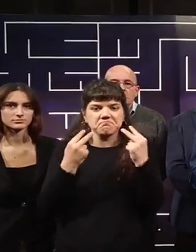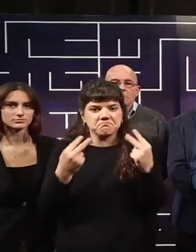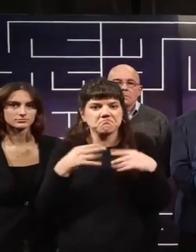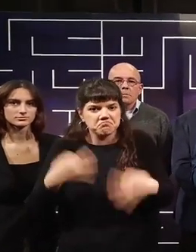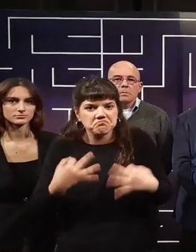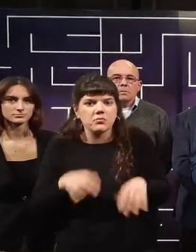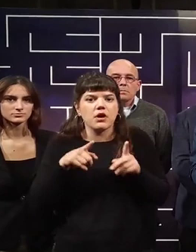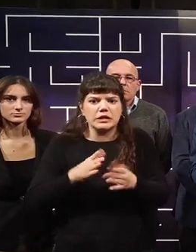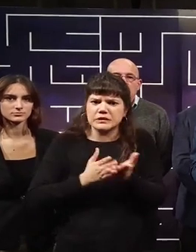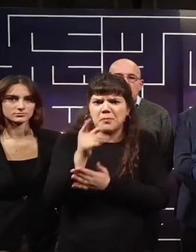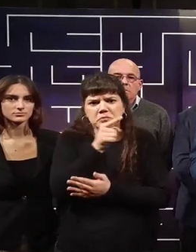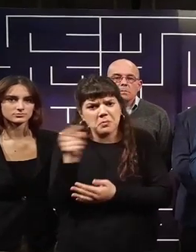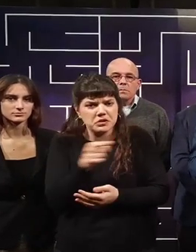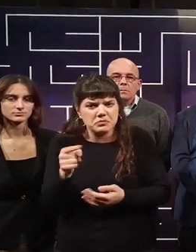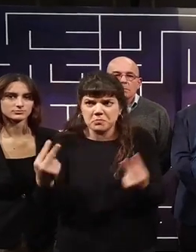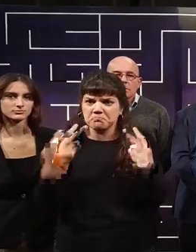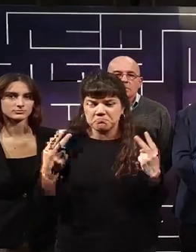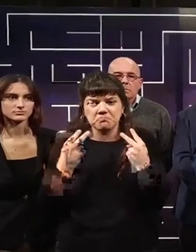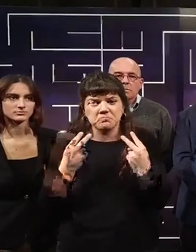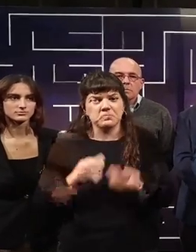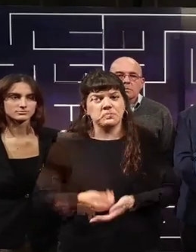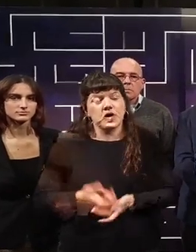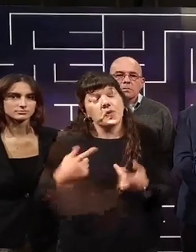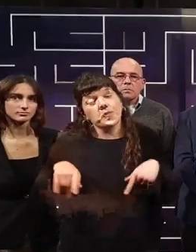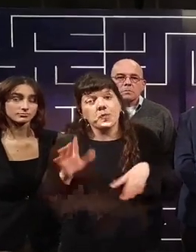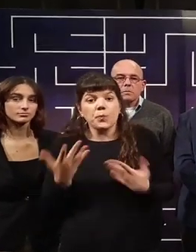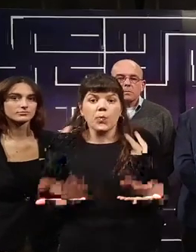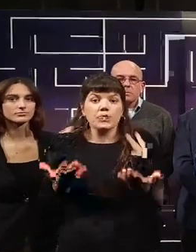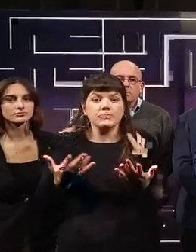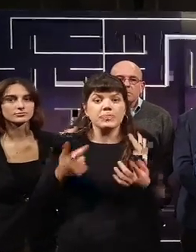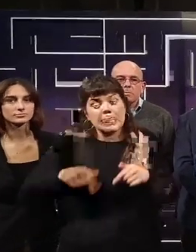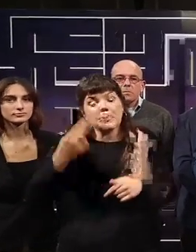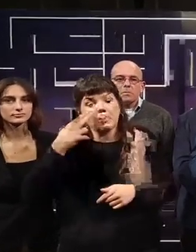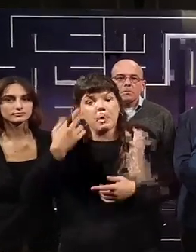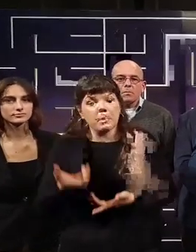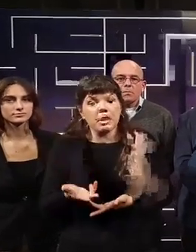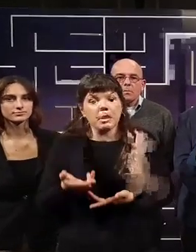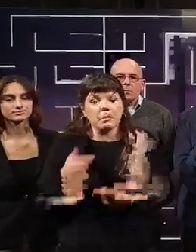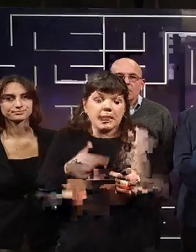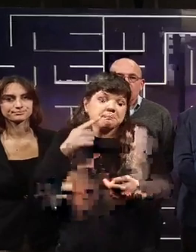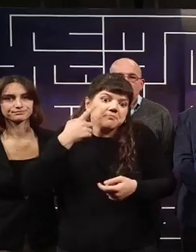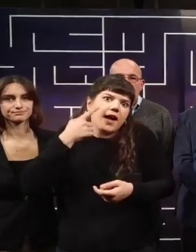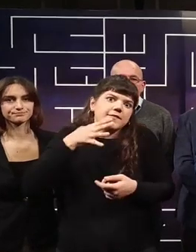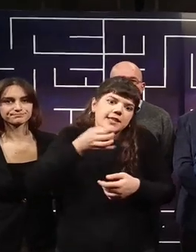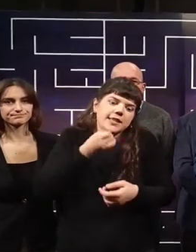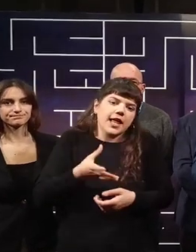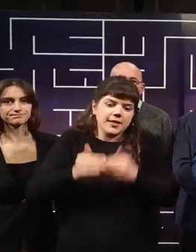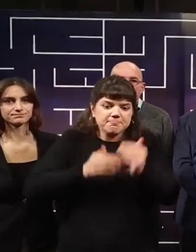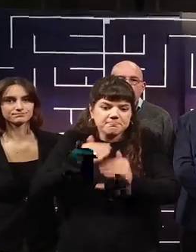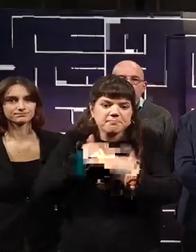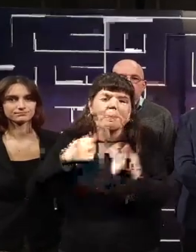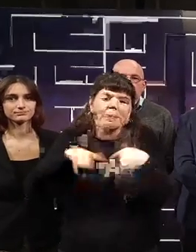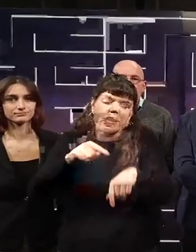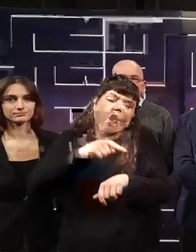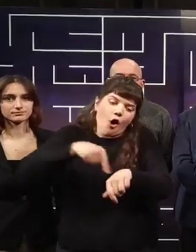audiencia semanalmente Bueno este problema lo estamos experimentando y vamos a resolverlo Pero va a demorar